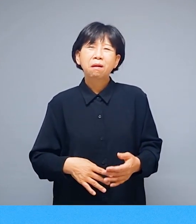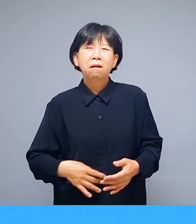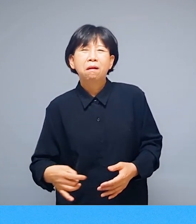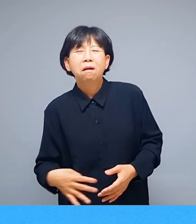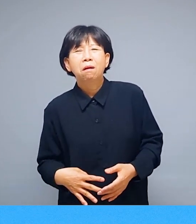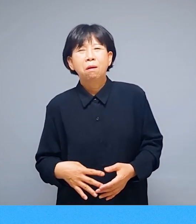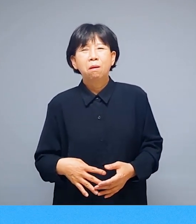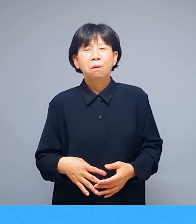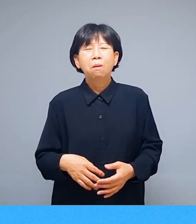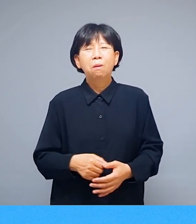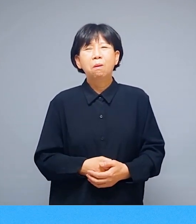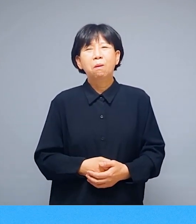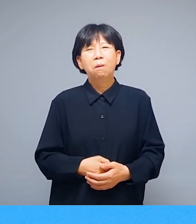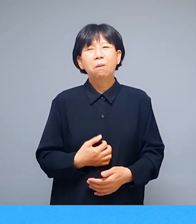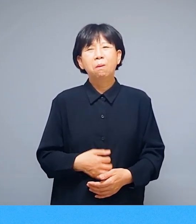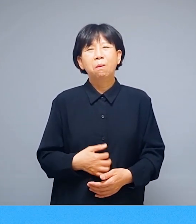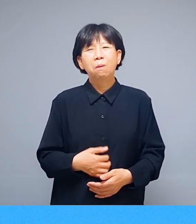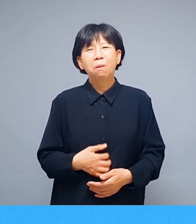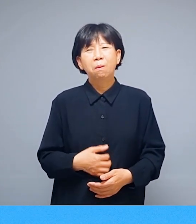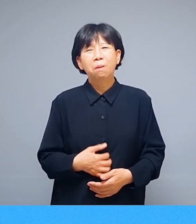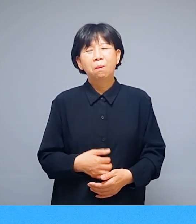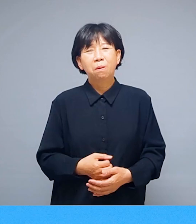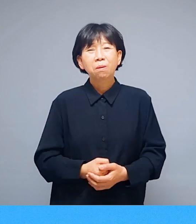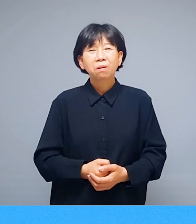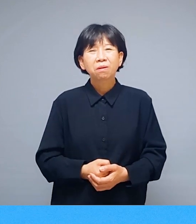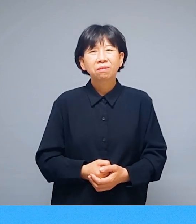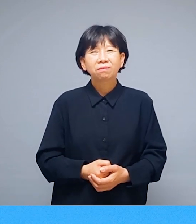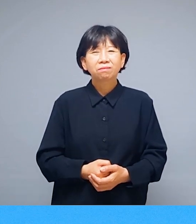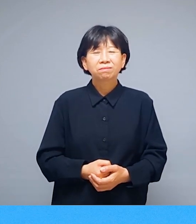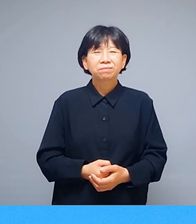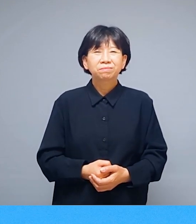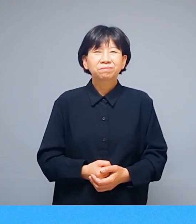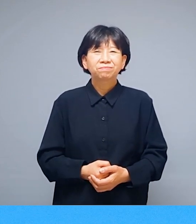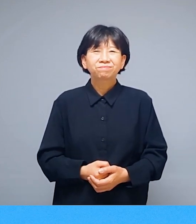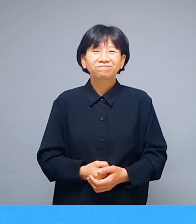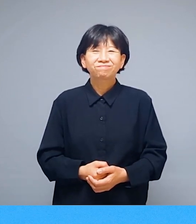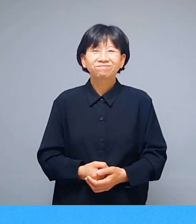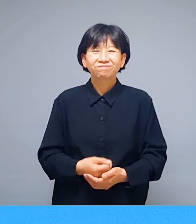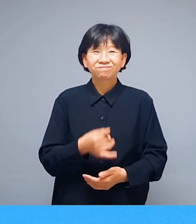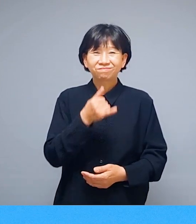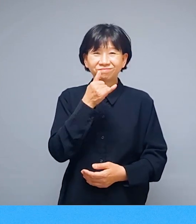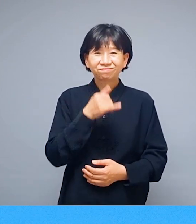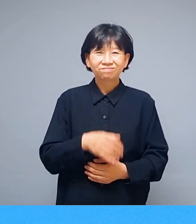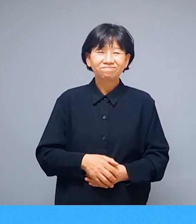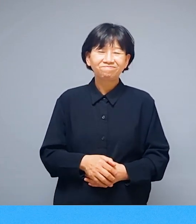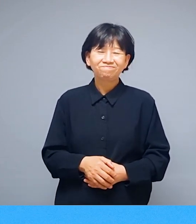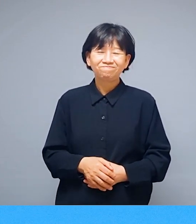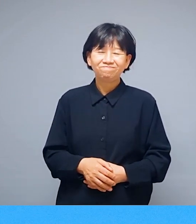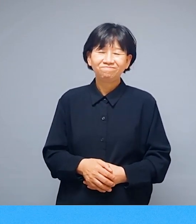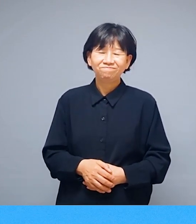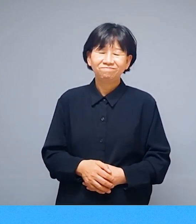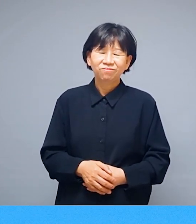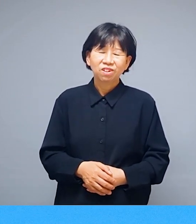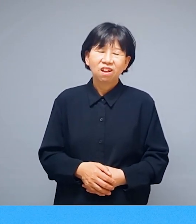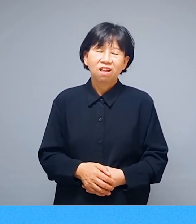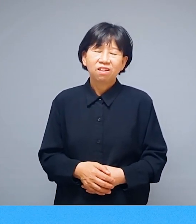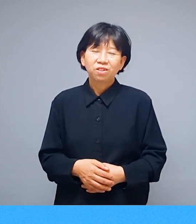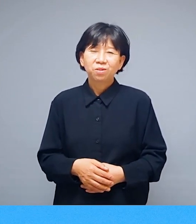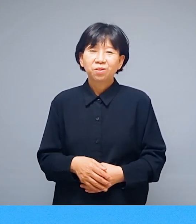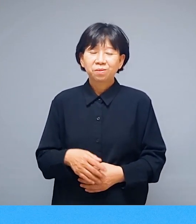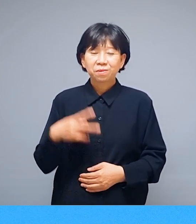그런지 모르겠어요. 네. 꼬르륵. 아주 미안할 정도. 네. 그러니까 안 먹으면 괜히 힘도 빠지고,